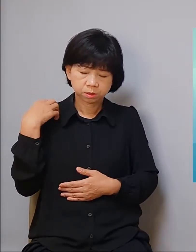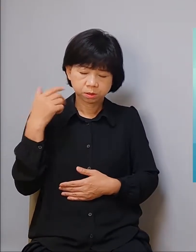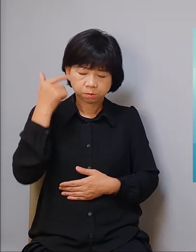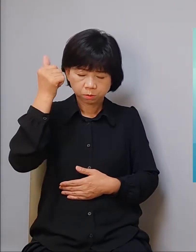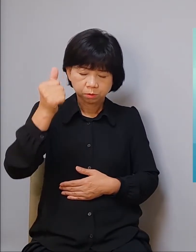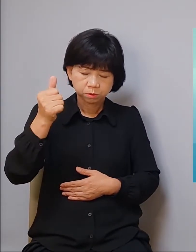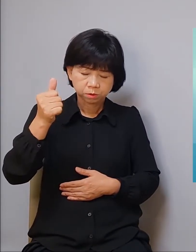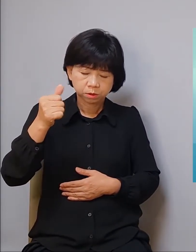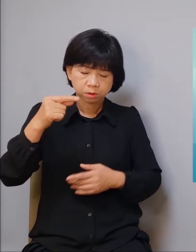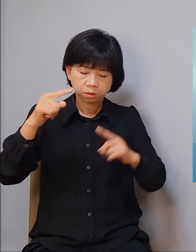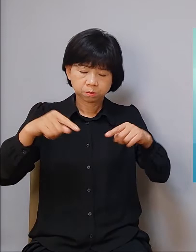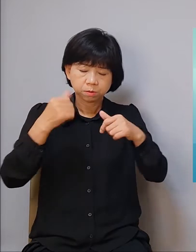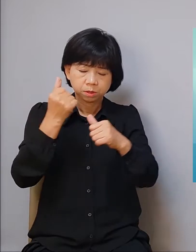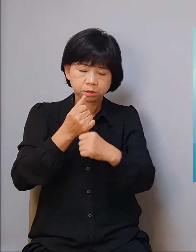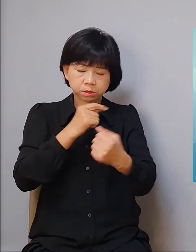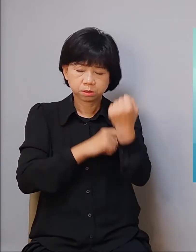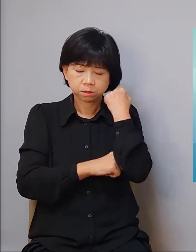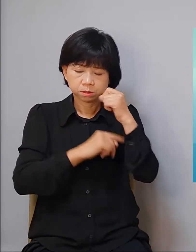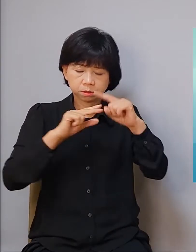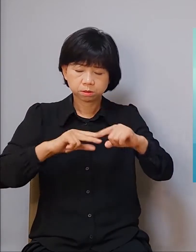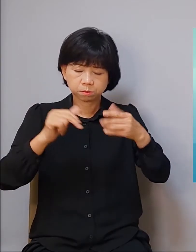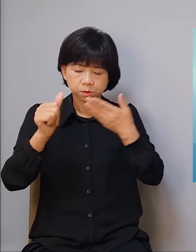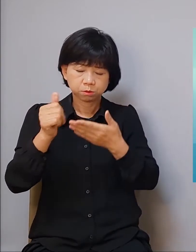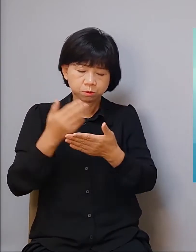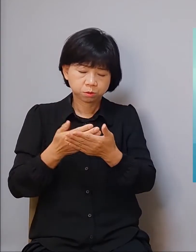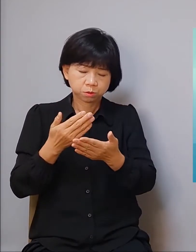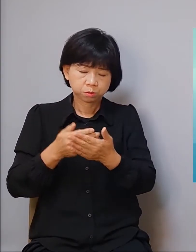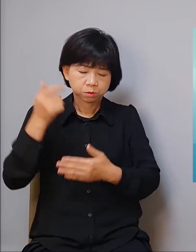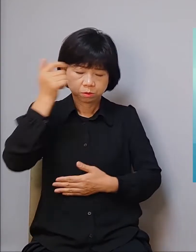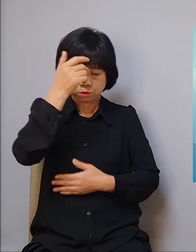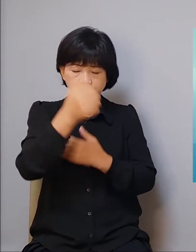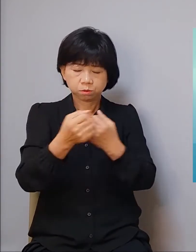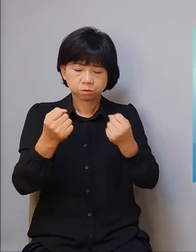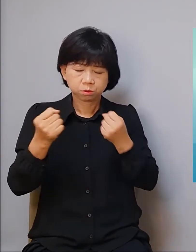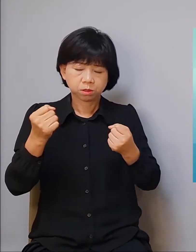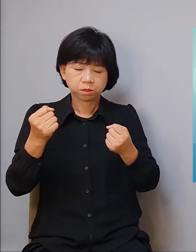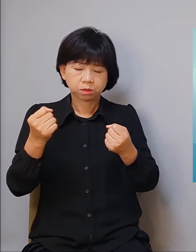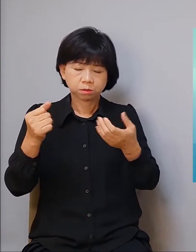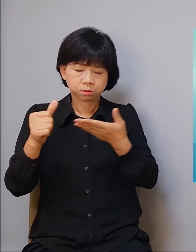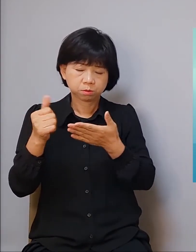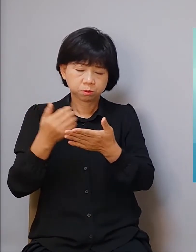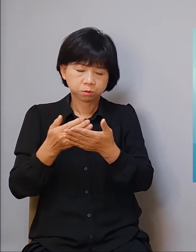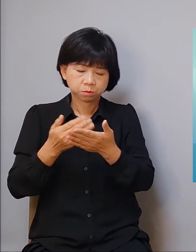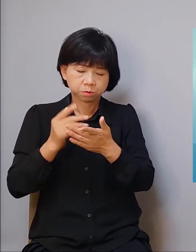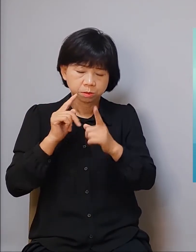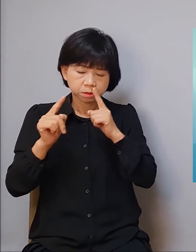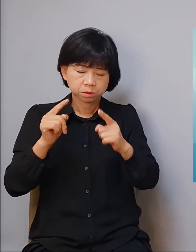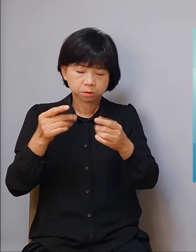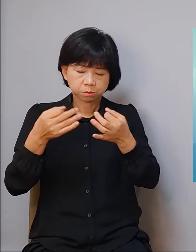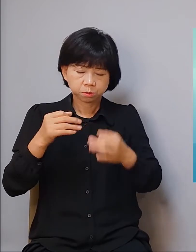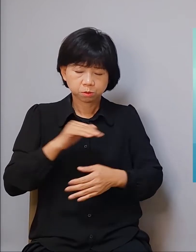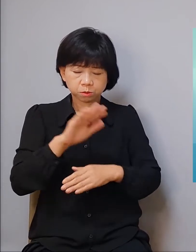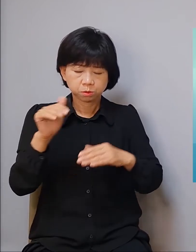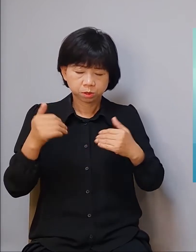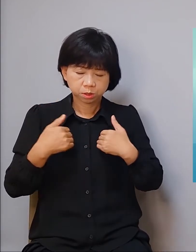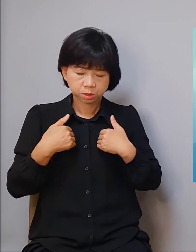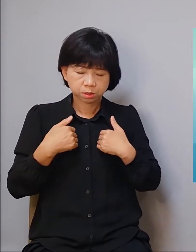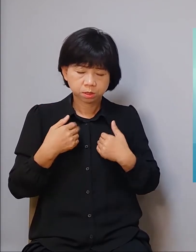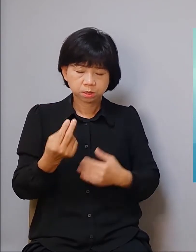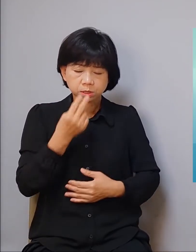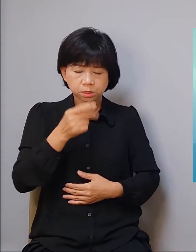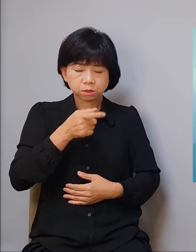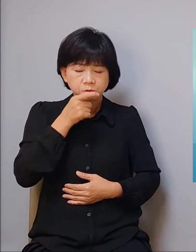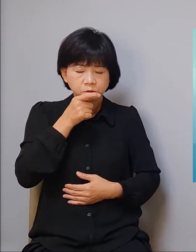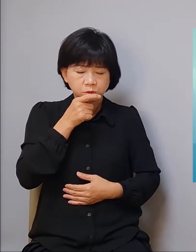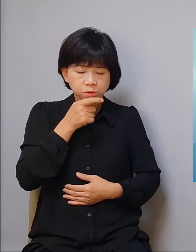엘리사 영감의 갑절을 더하시고 영육간의 강건함을 주시옵소서. 말씀을 듣는 우리 모두가 생수강이